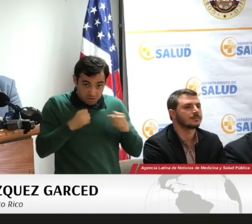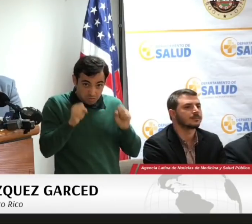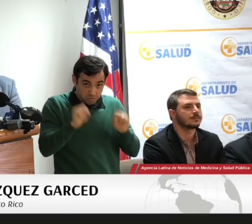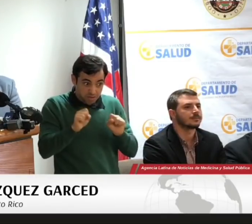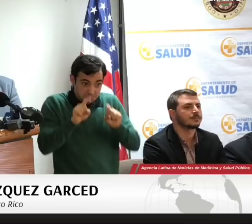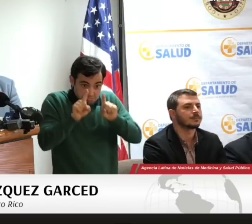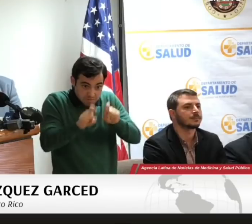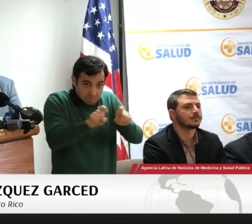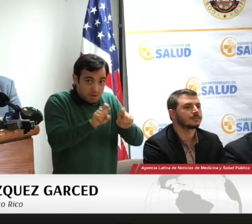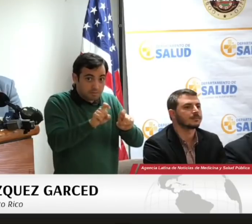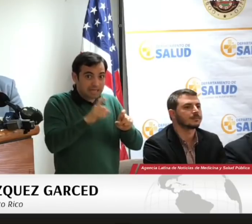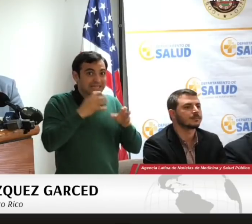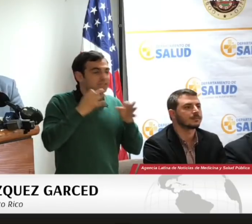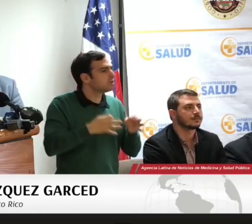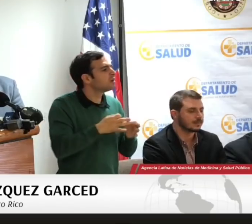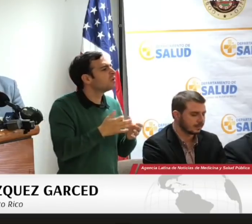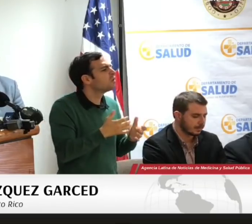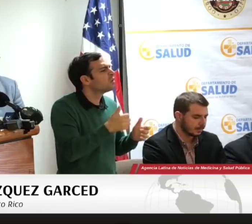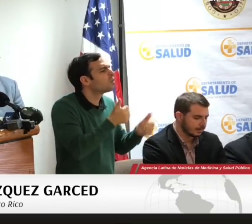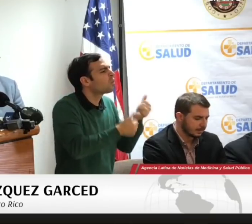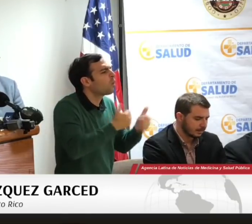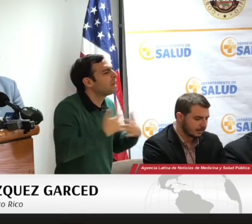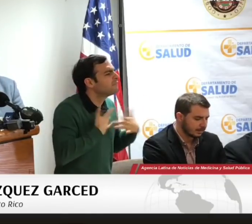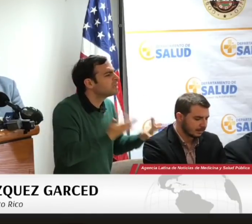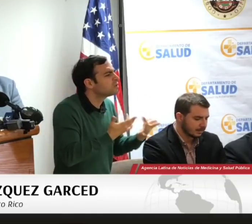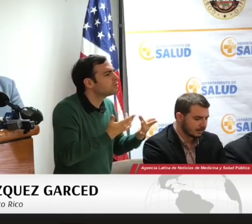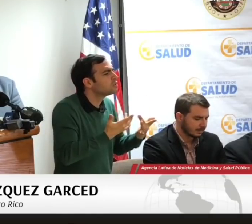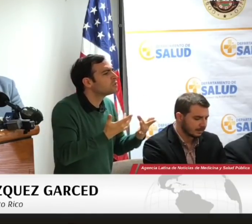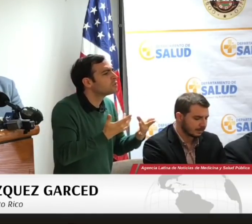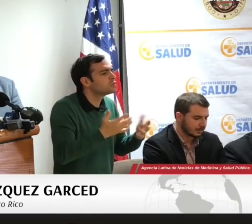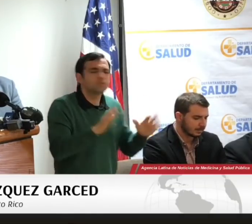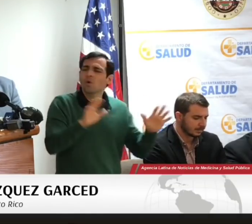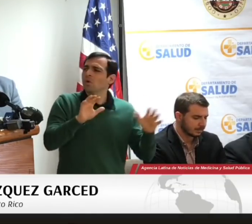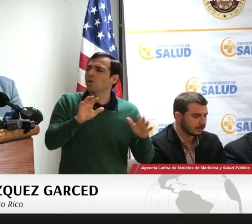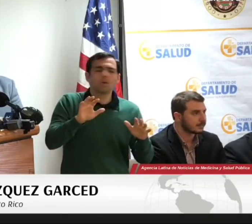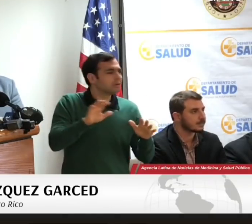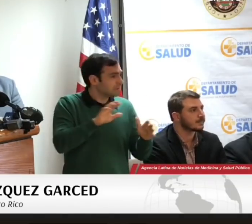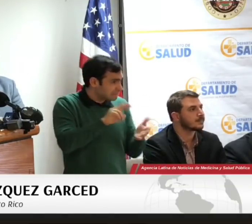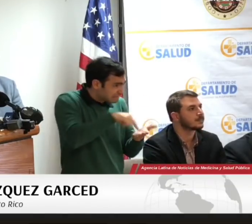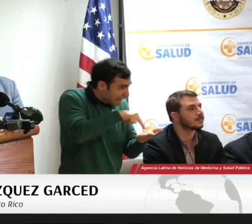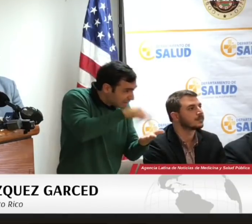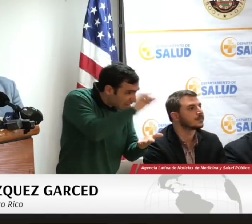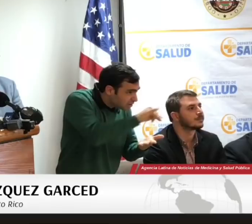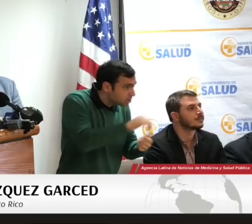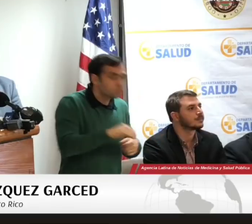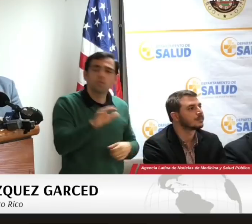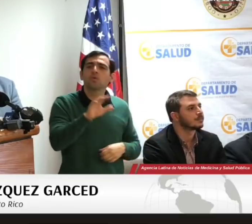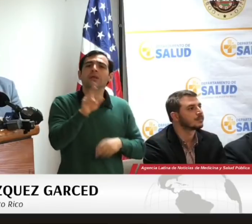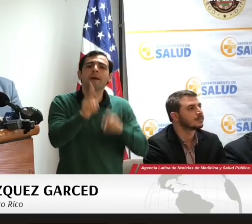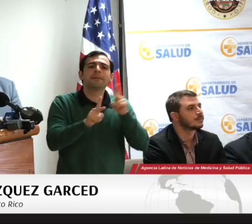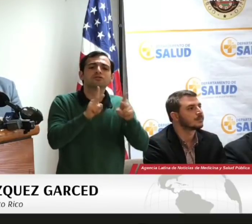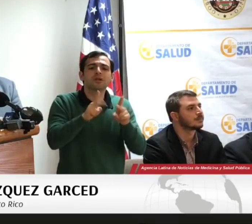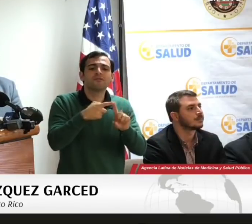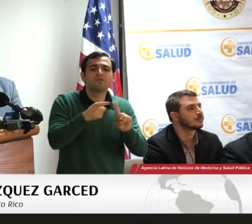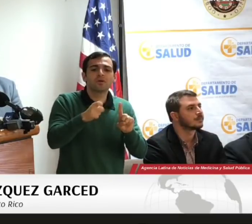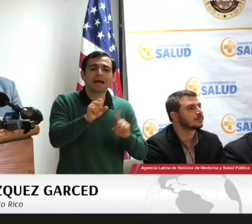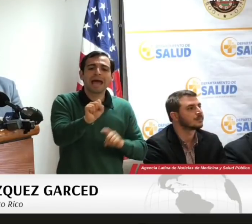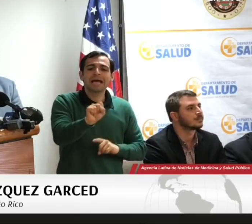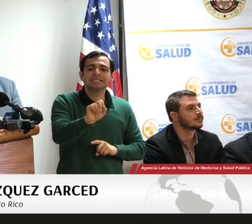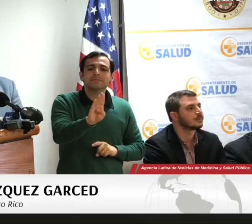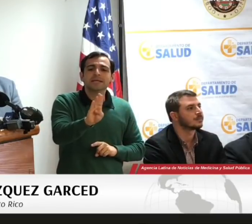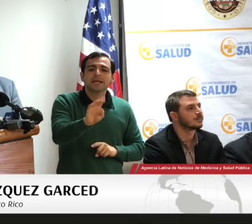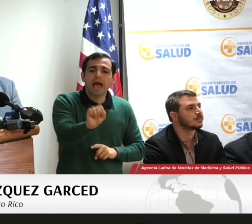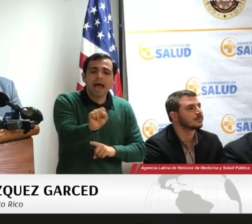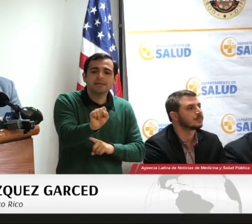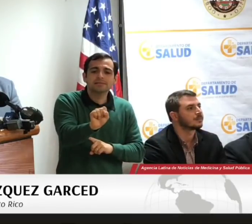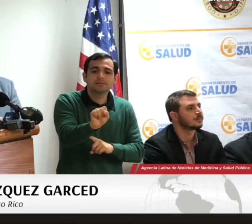con exactitud. ¿En qué evento? ¿En los de la salsa? No, pero no a toda la gente, sino a la gente de SBS. Oh, sin duda,